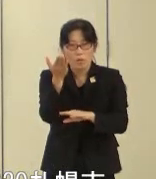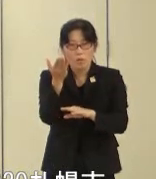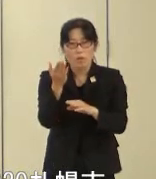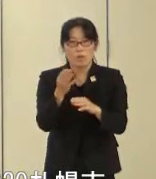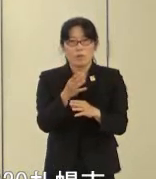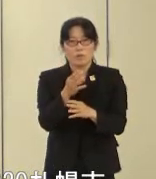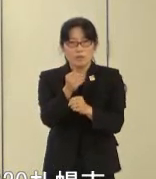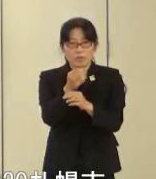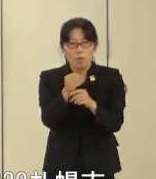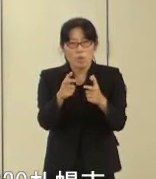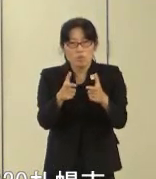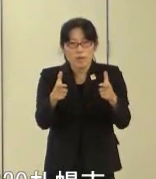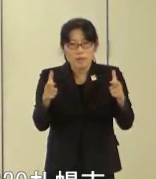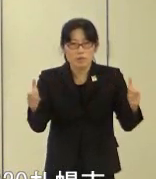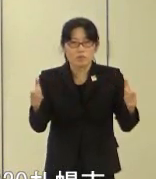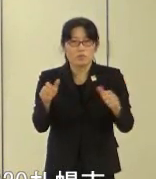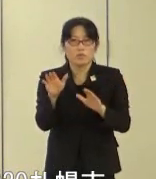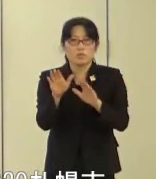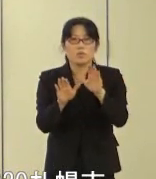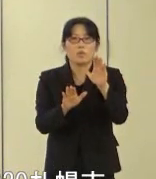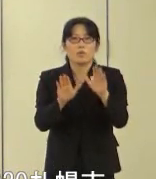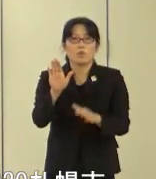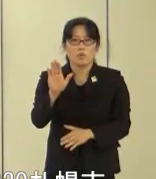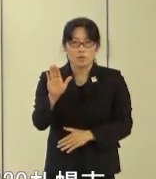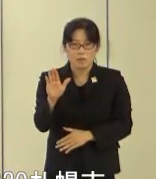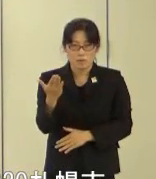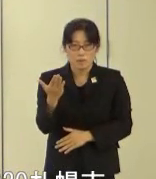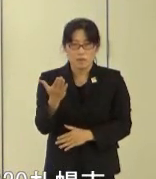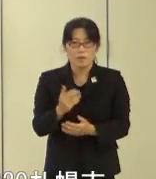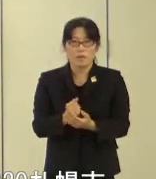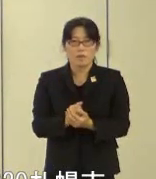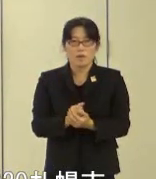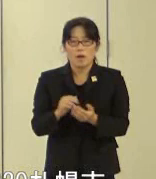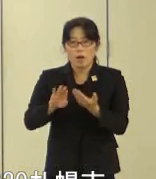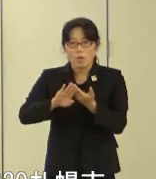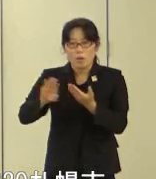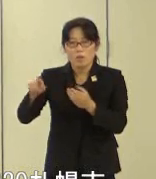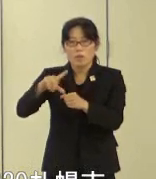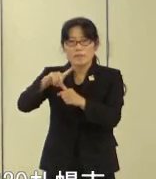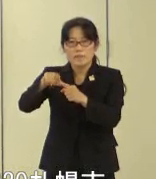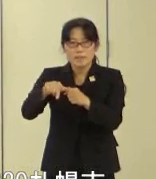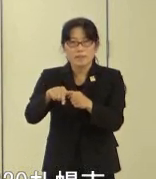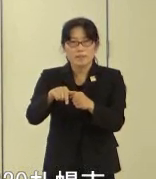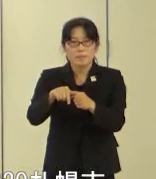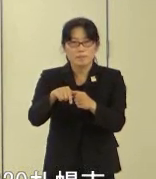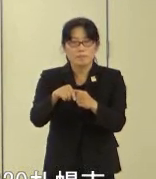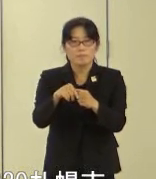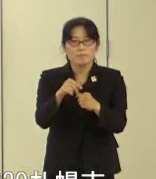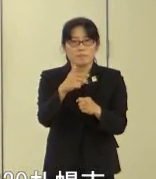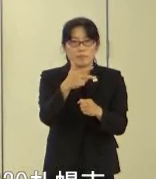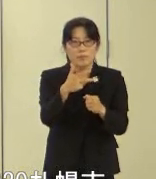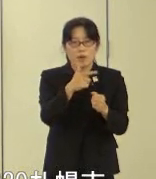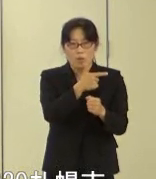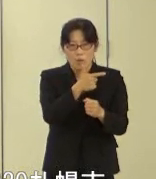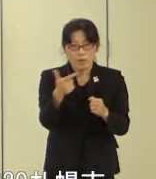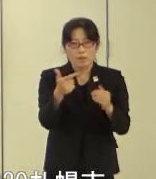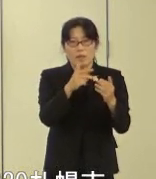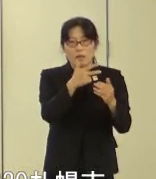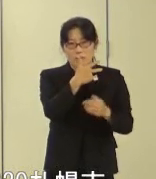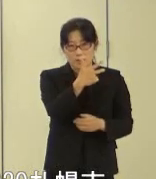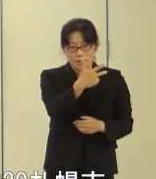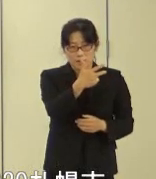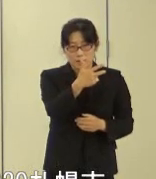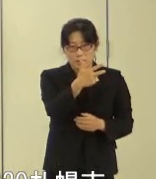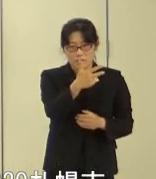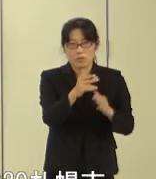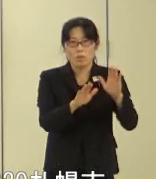ってきているという状況ではありますけれども、他の地域、大都市圏ですね、他の大都市の状